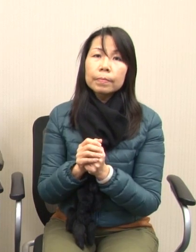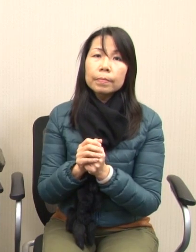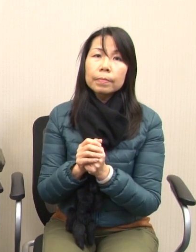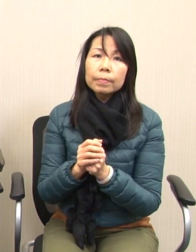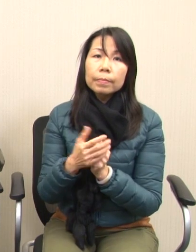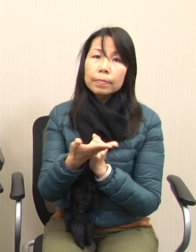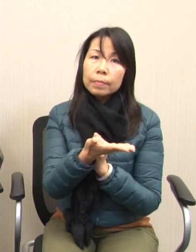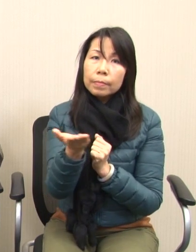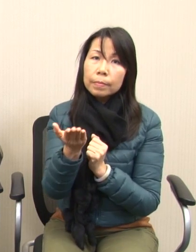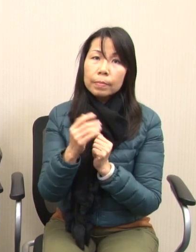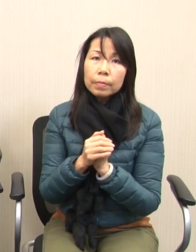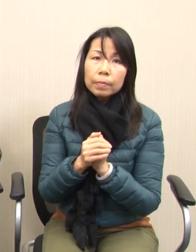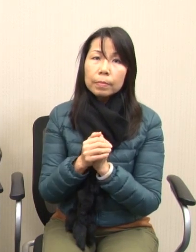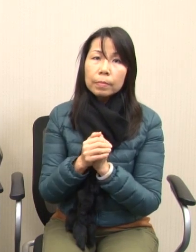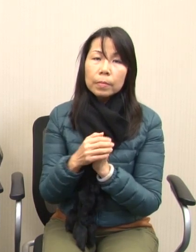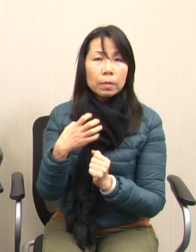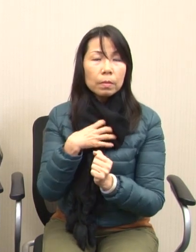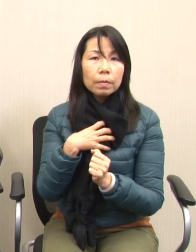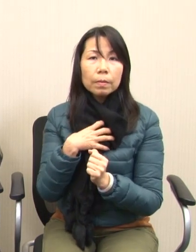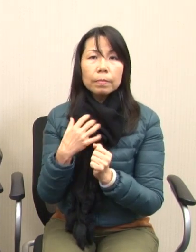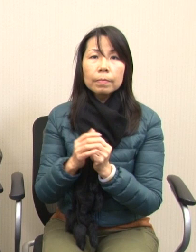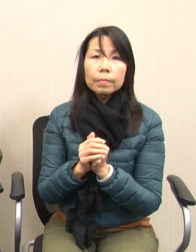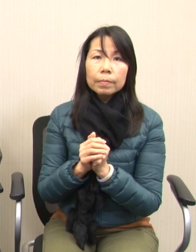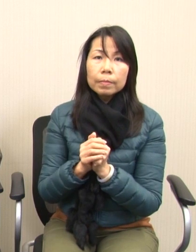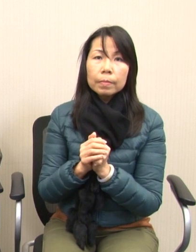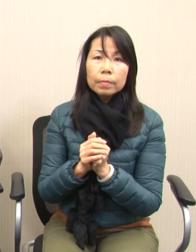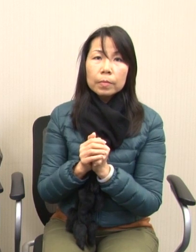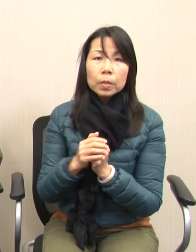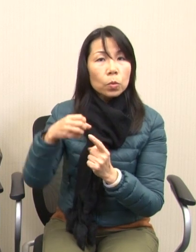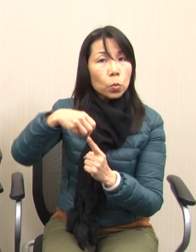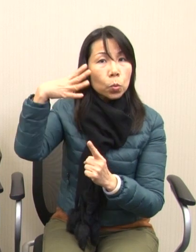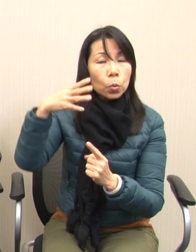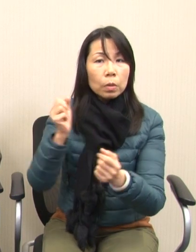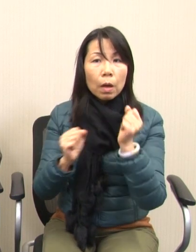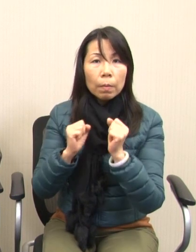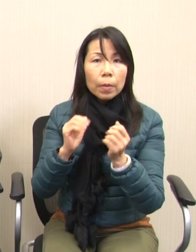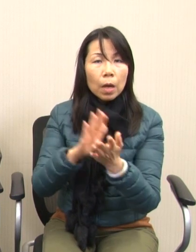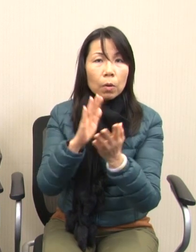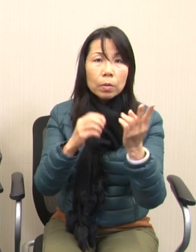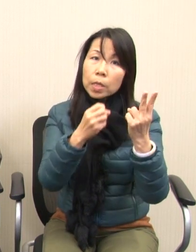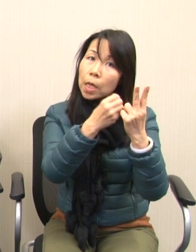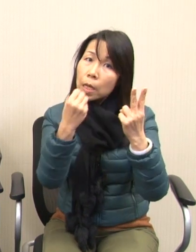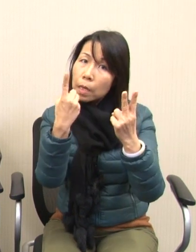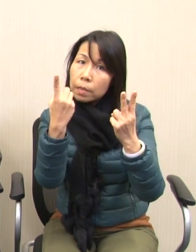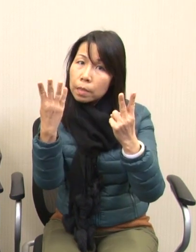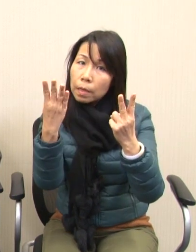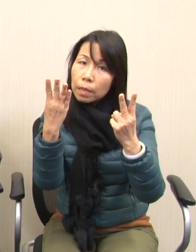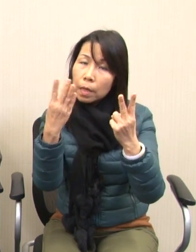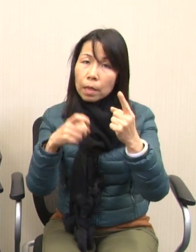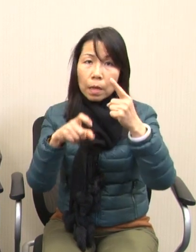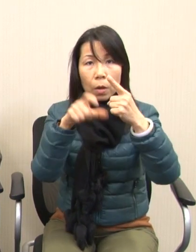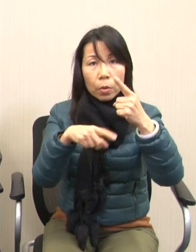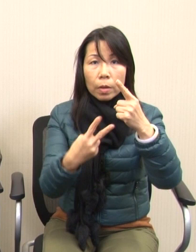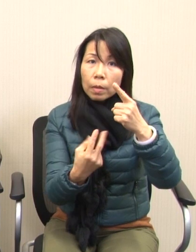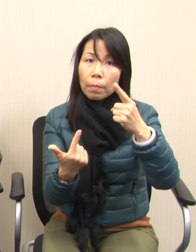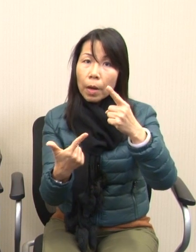各位，當你覺得雨傘運動由2014年的9月28號延伸到現在的